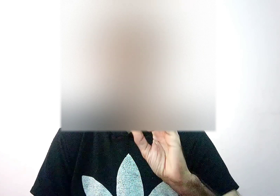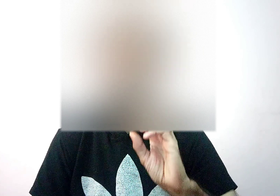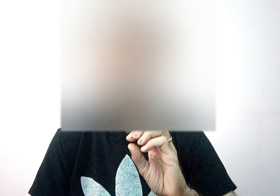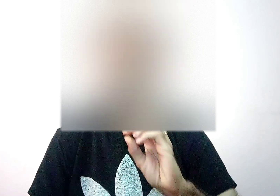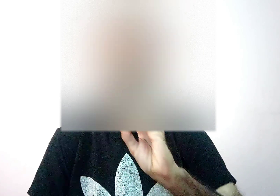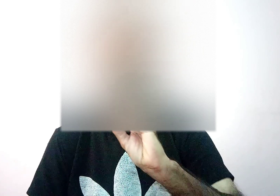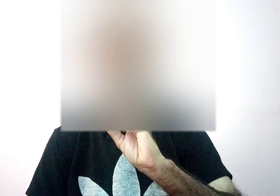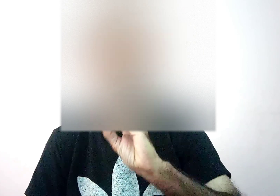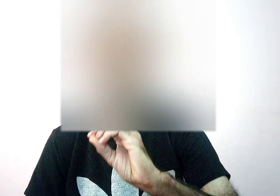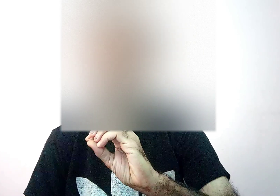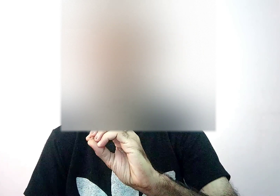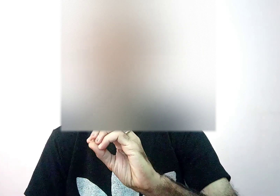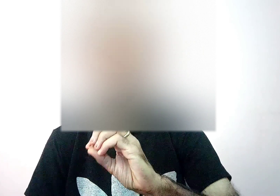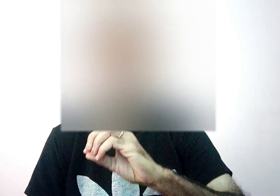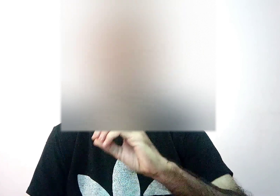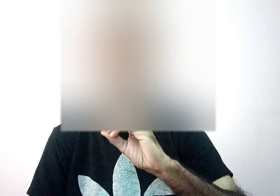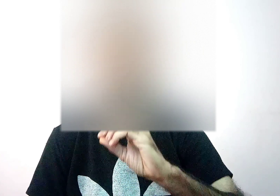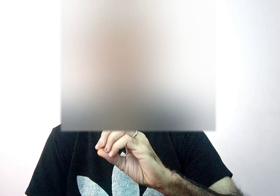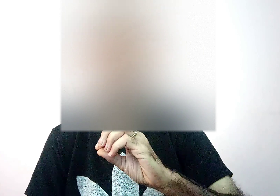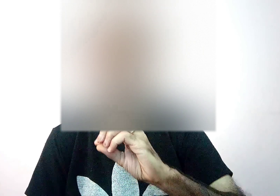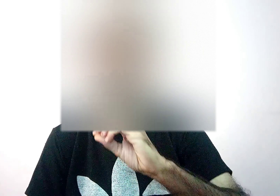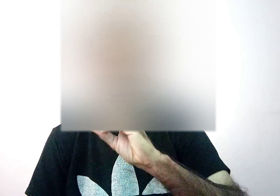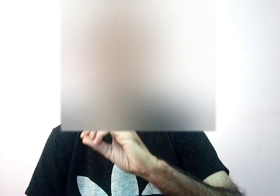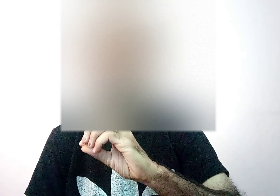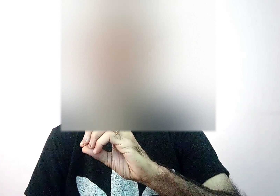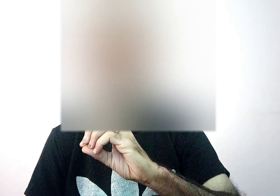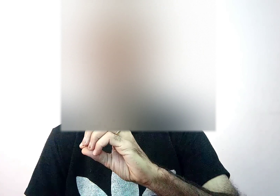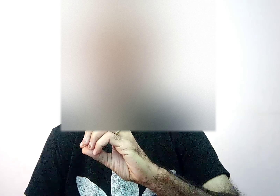بيجهز للهروب. طب هيجهز للهروب ليه؟